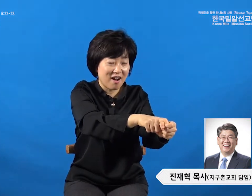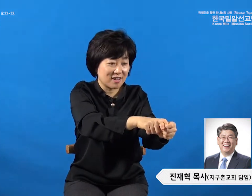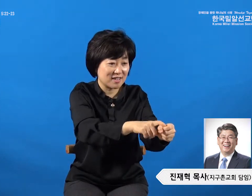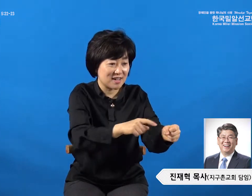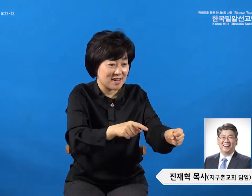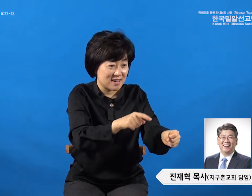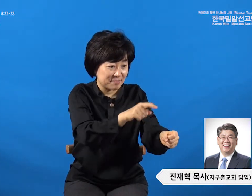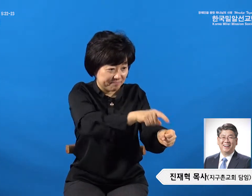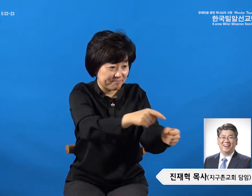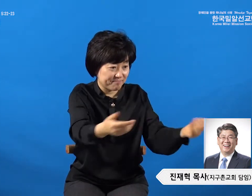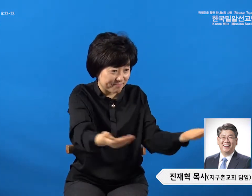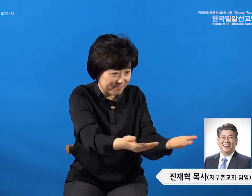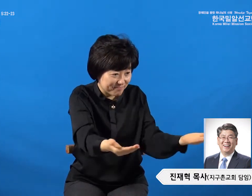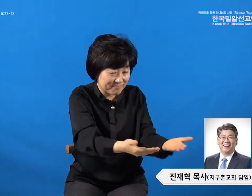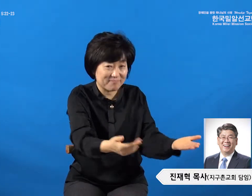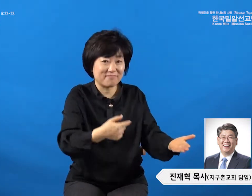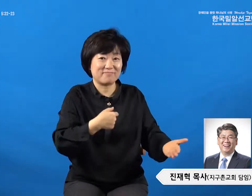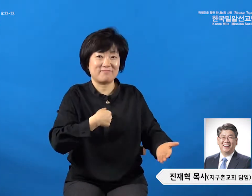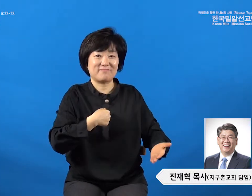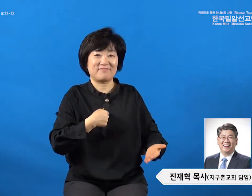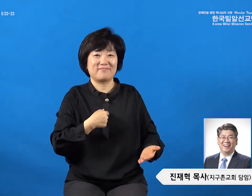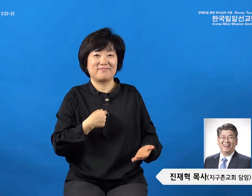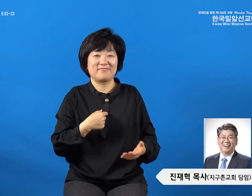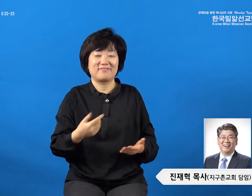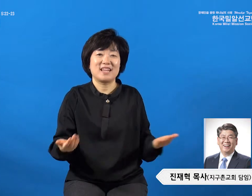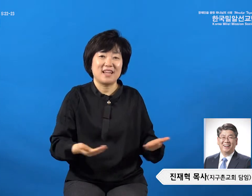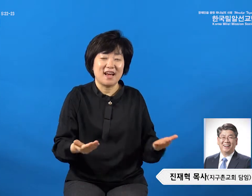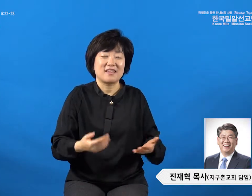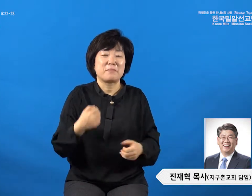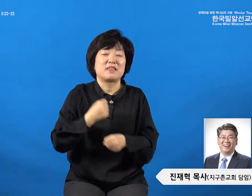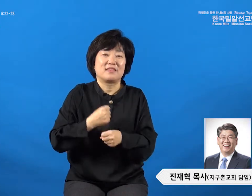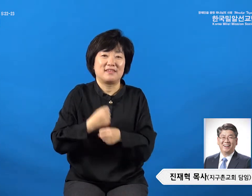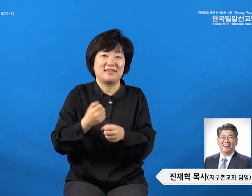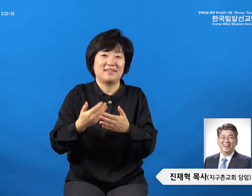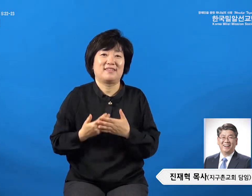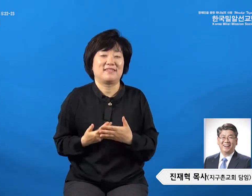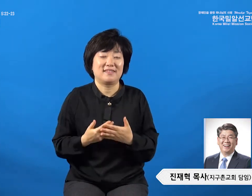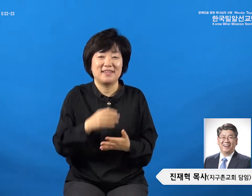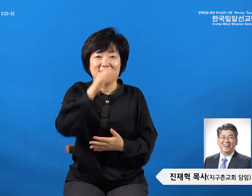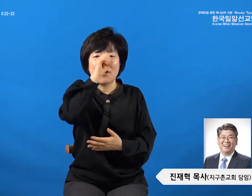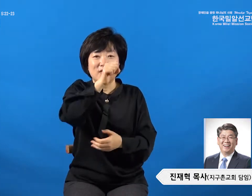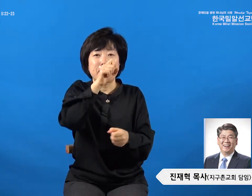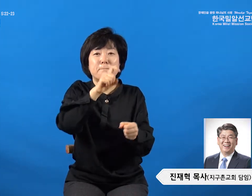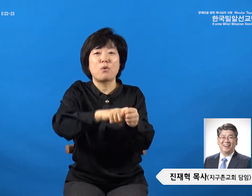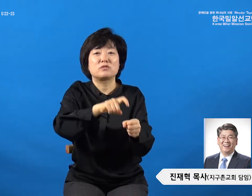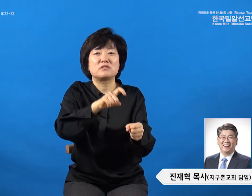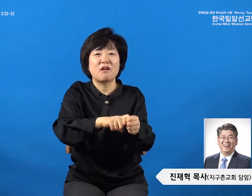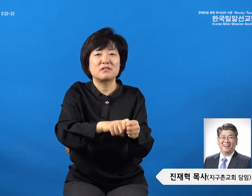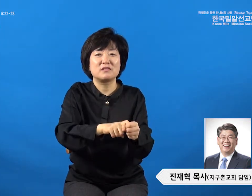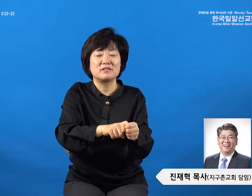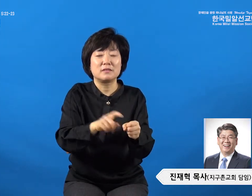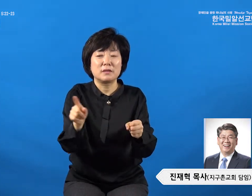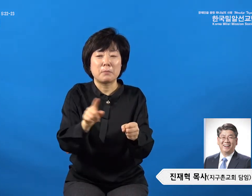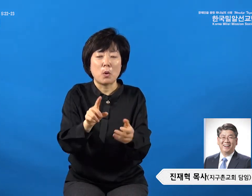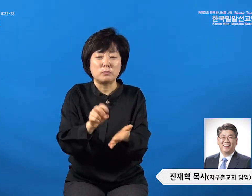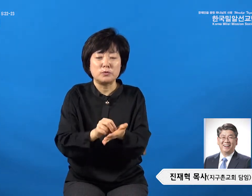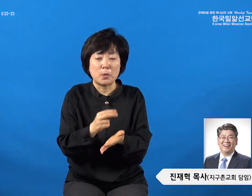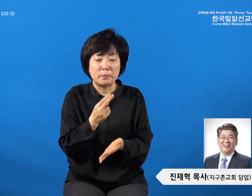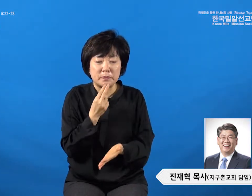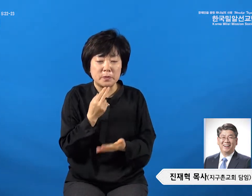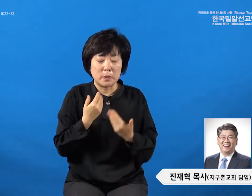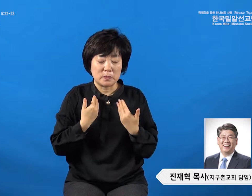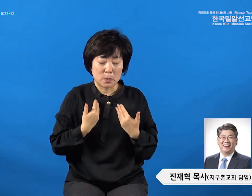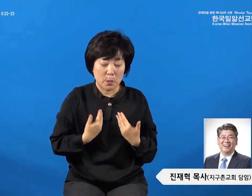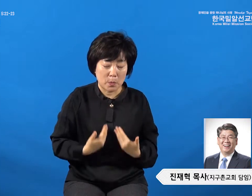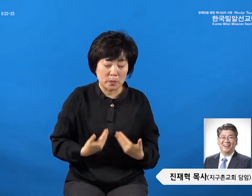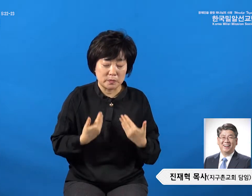가지고 계시다라고 말씀하고 계심을 봅니다. 이 선한 목적은 그냥 조용하게 문제